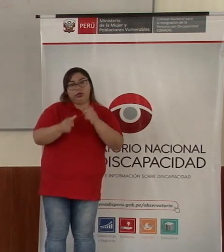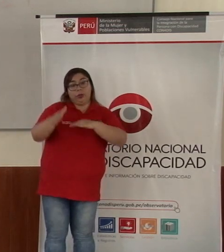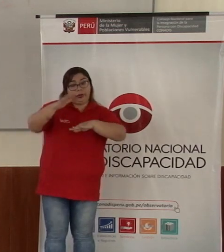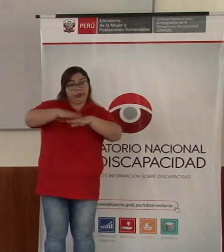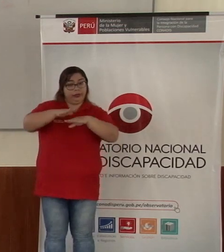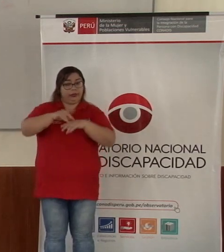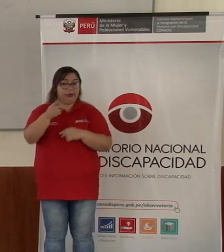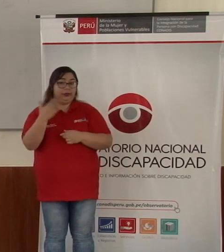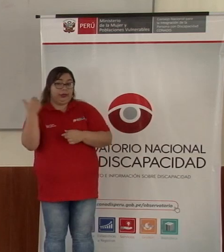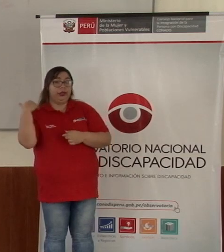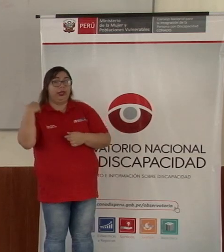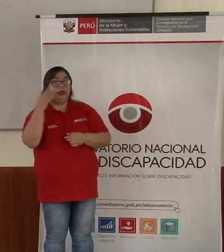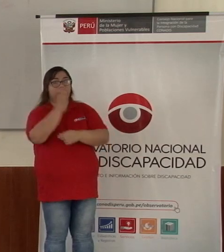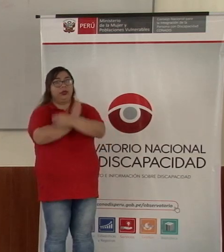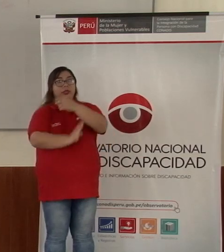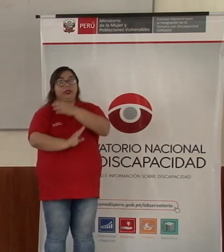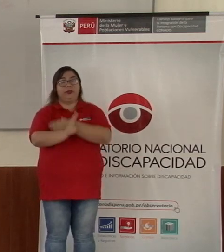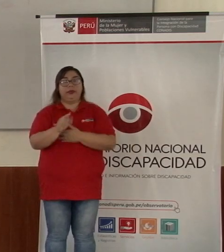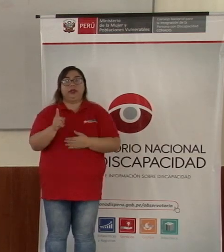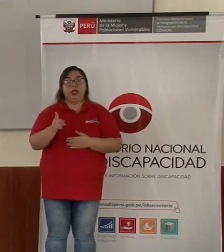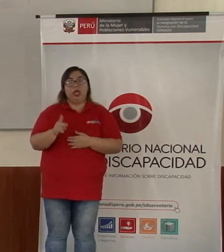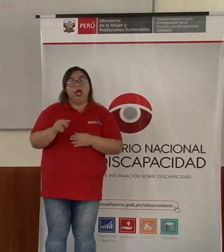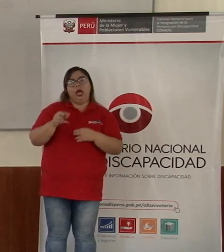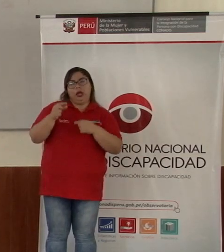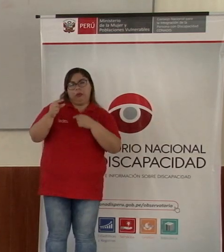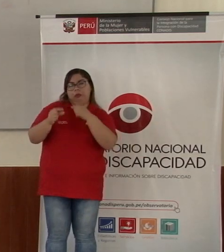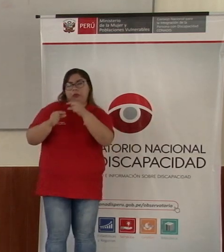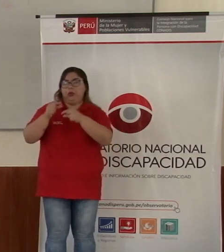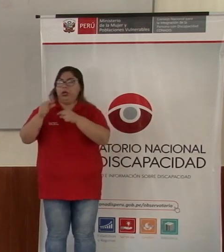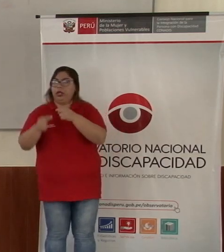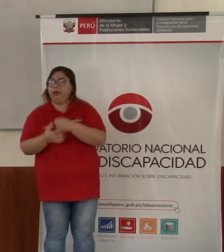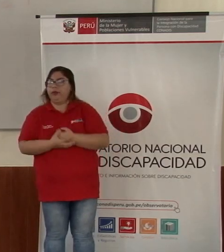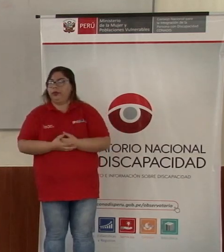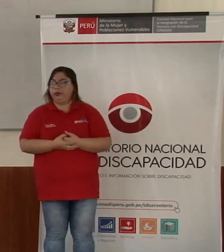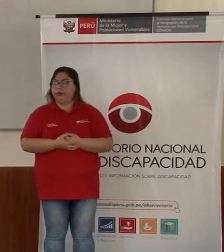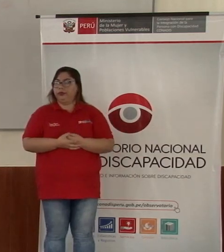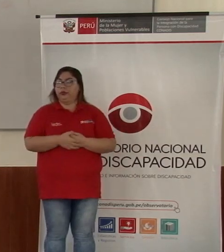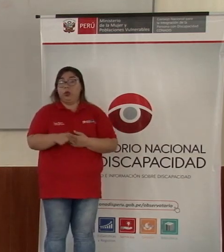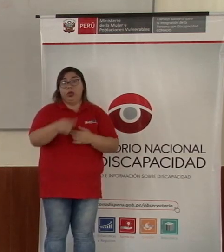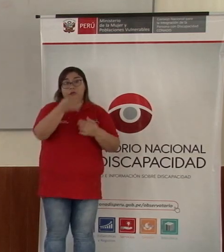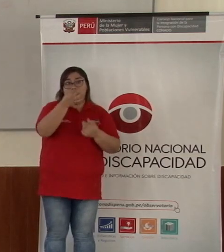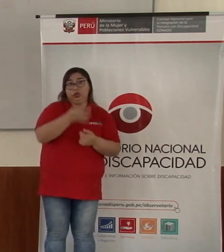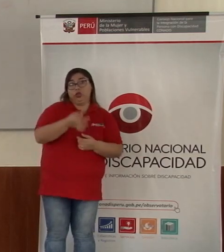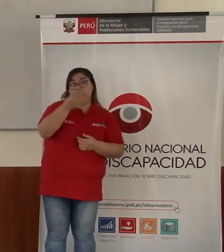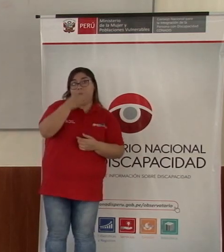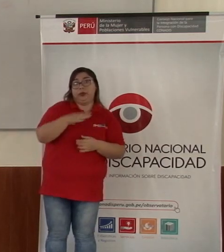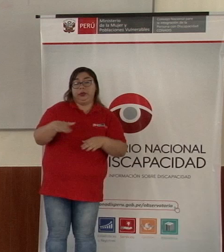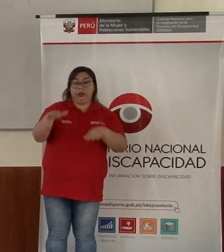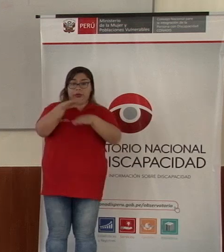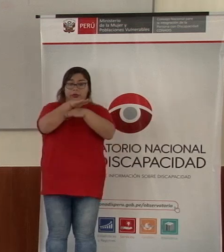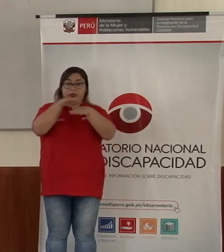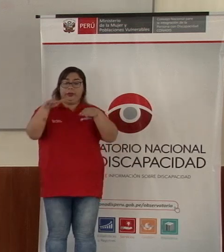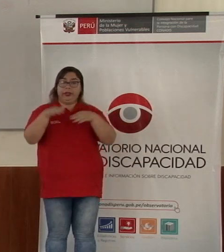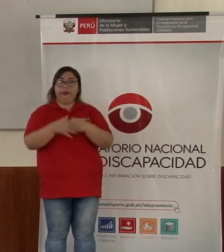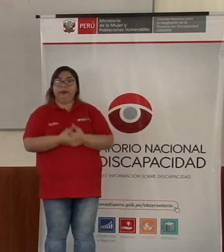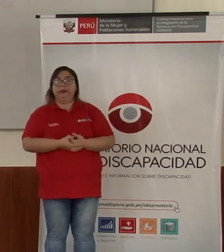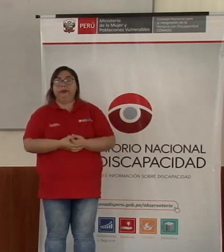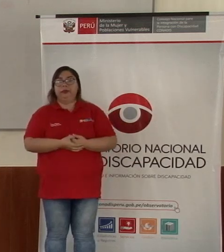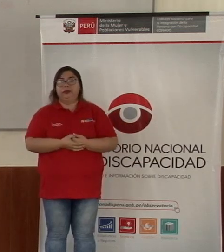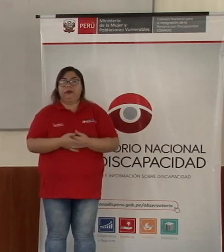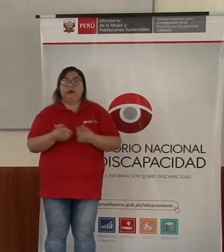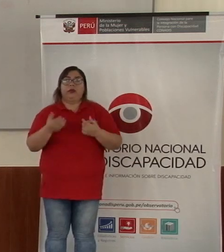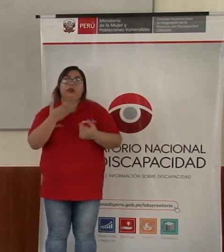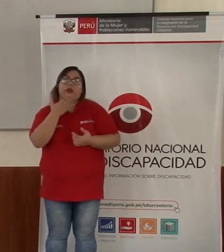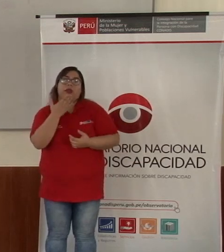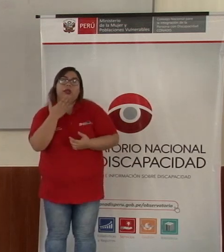una discapacidad probablemente moderada, que es la esquizofrenia cuando está tratada, y a determinado nivel, ¿no? ¿Quién te